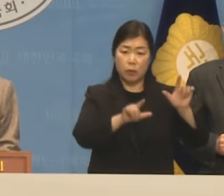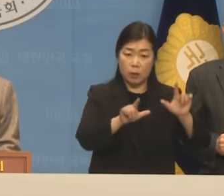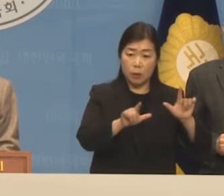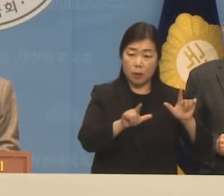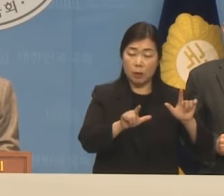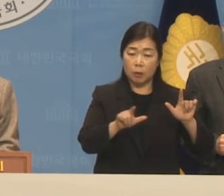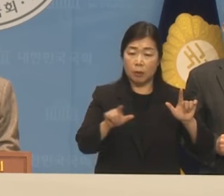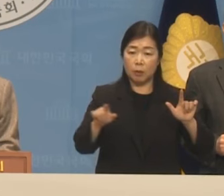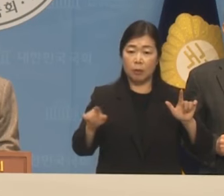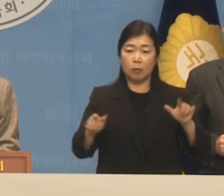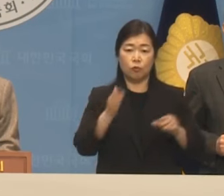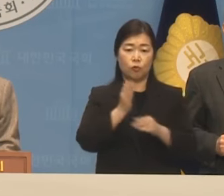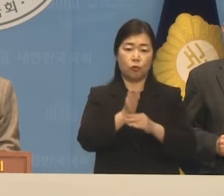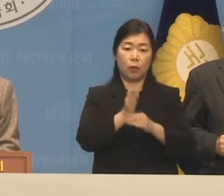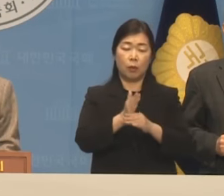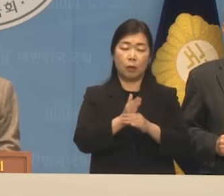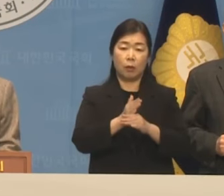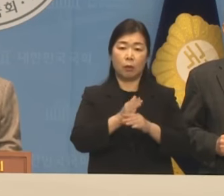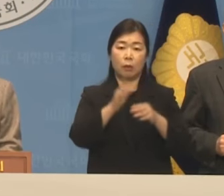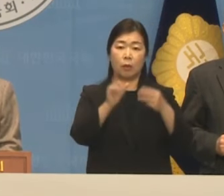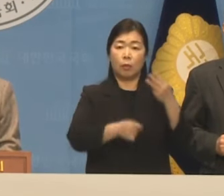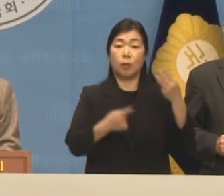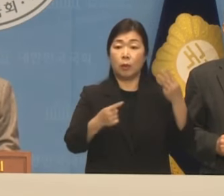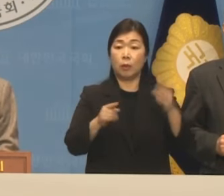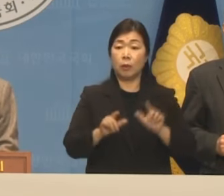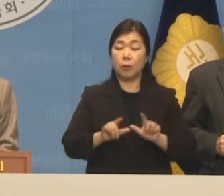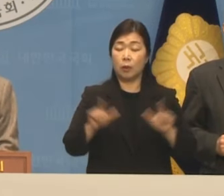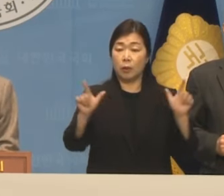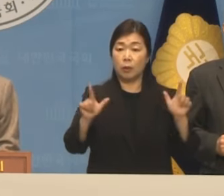가운데서 3월 1일 가칭